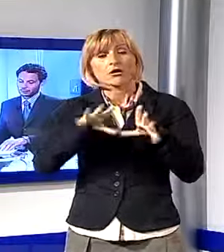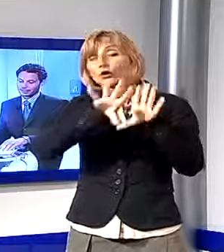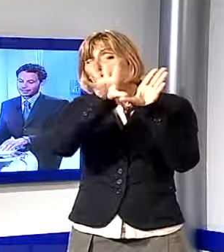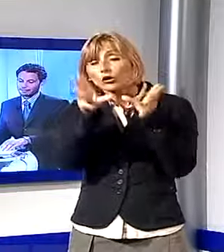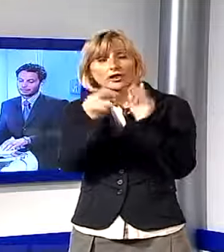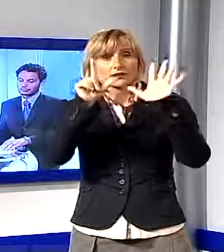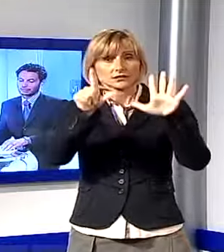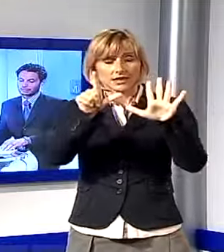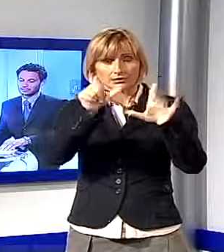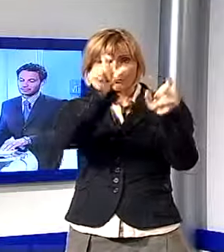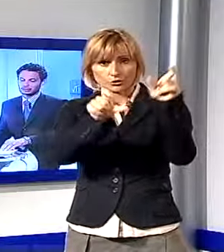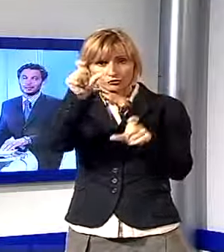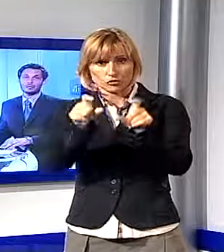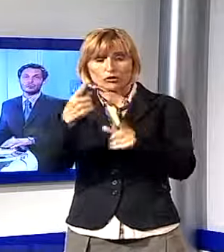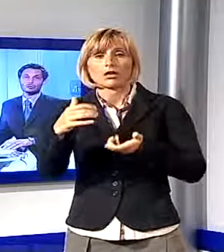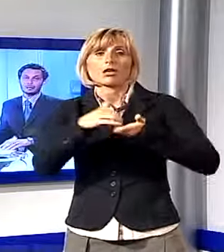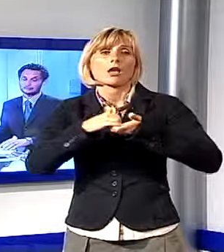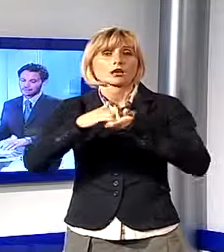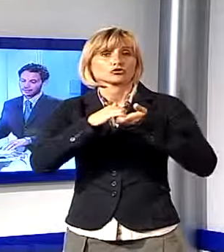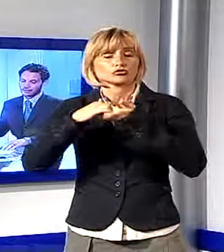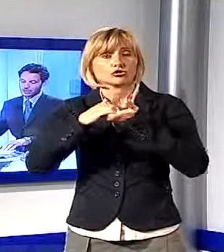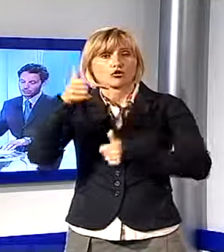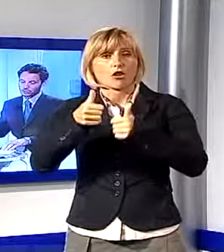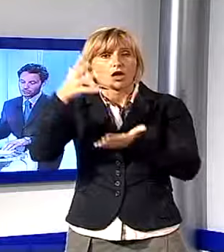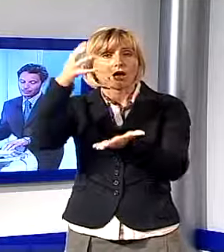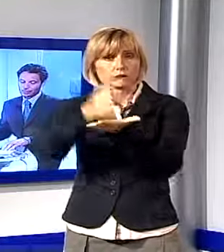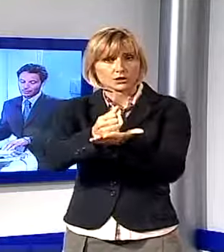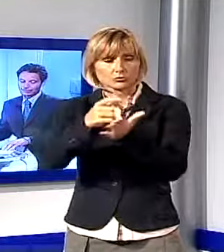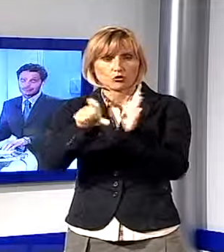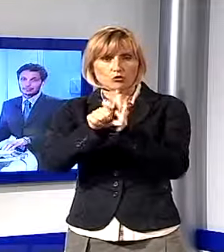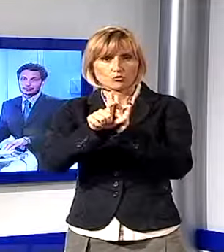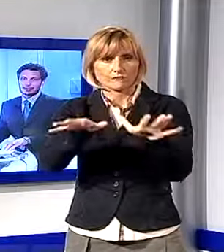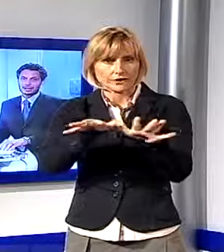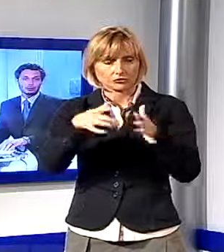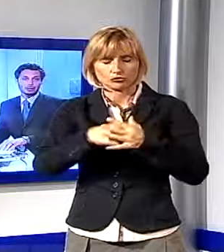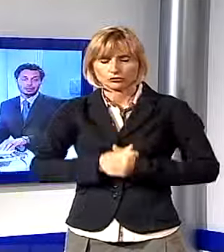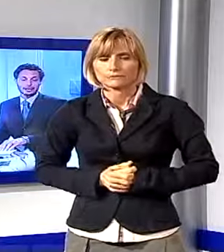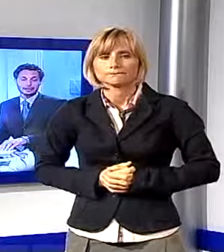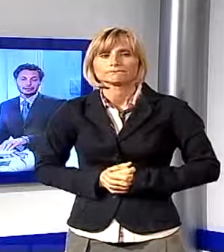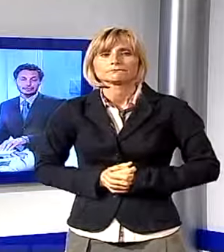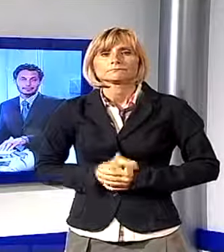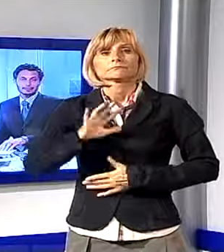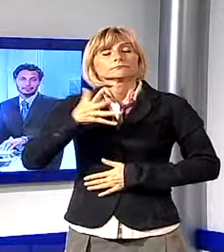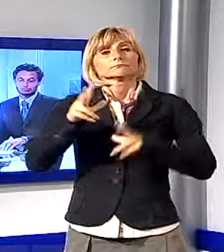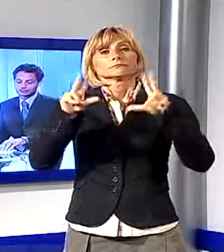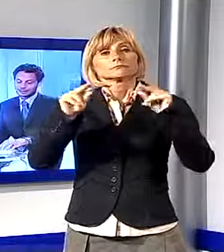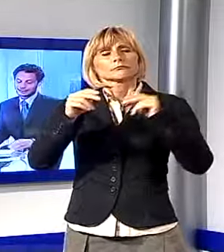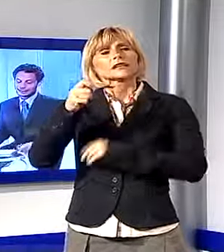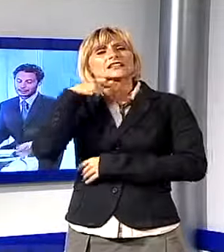che ha in appalto il servizio dal comune Viareggino. Un'altra notizia di cronaca interessante e importante, perché la